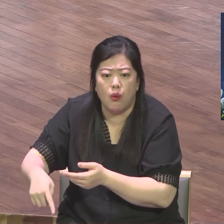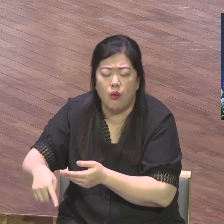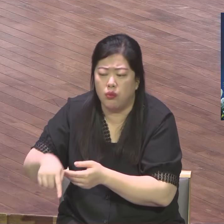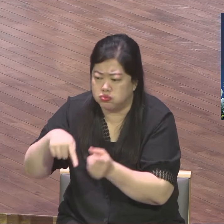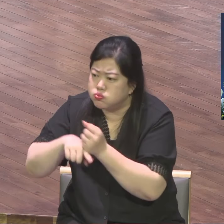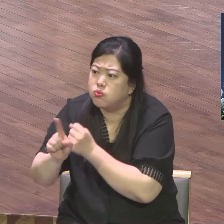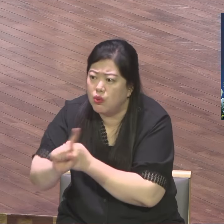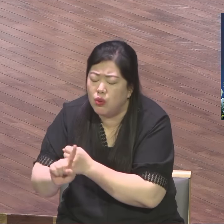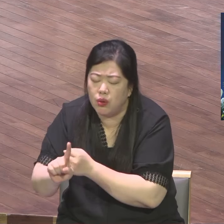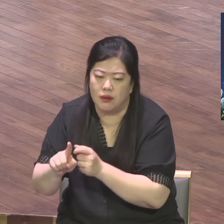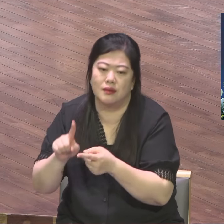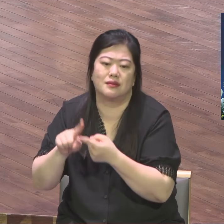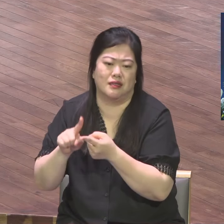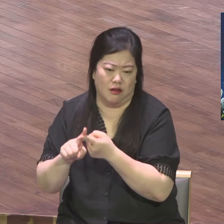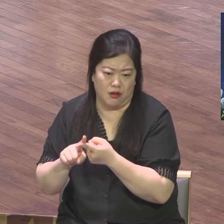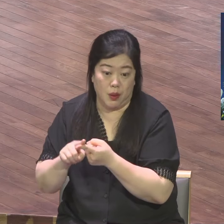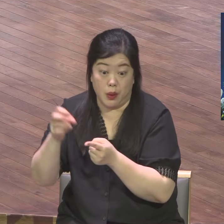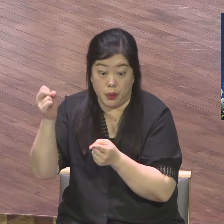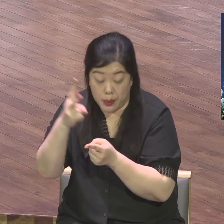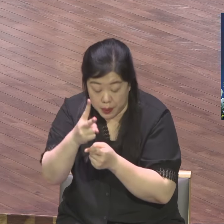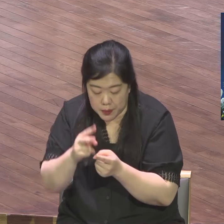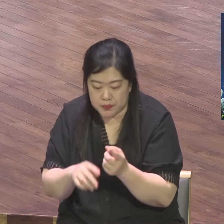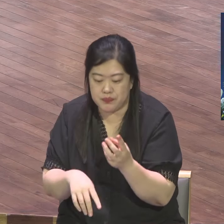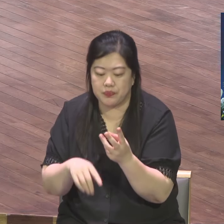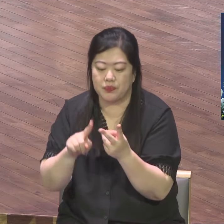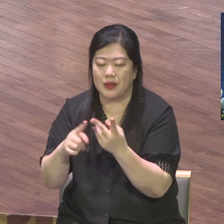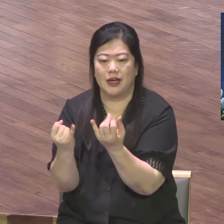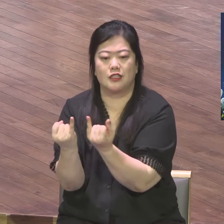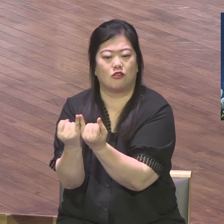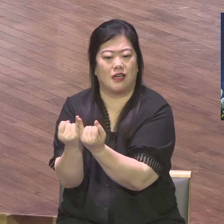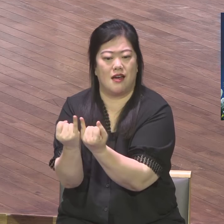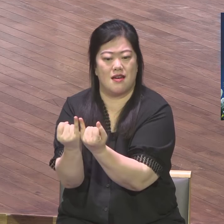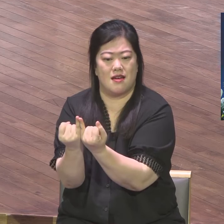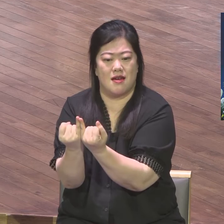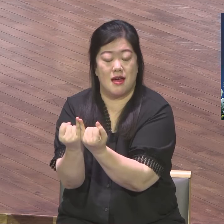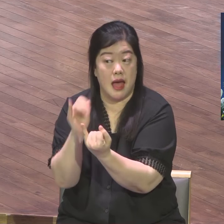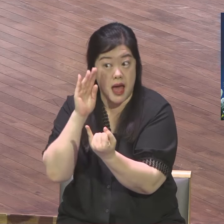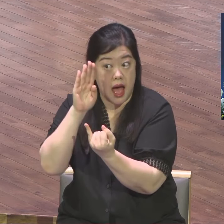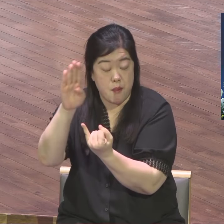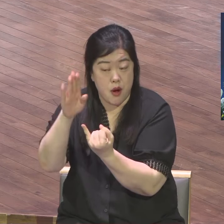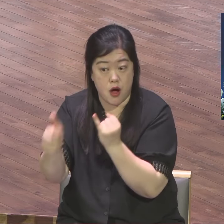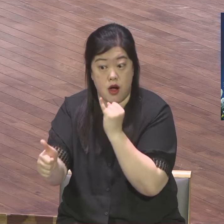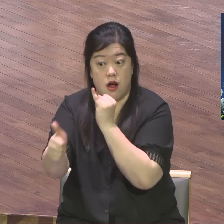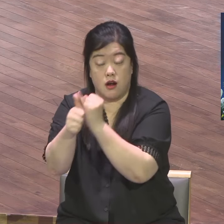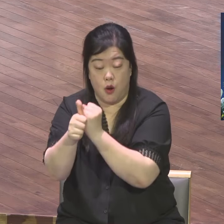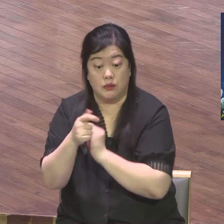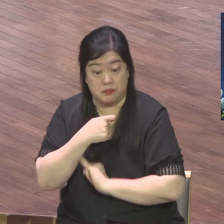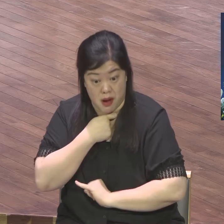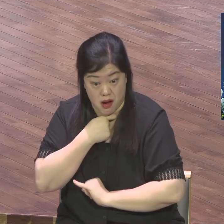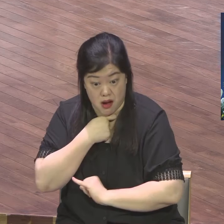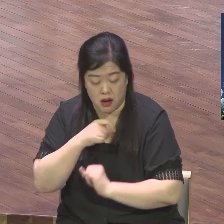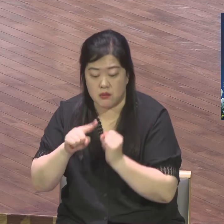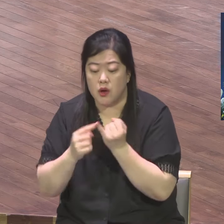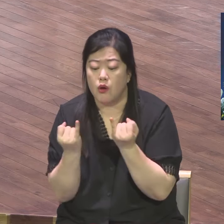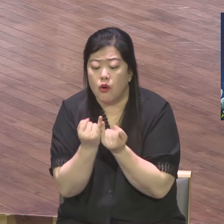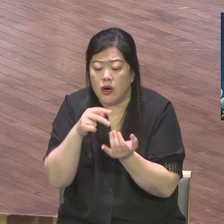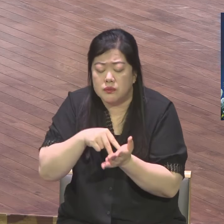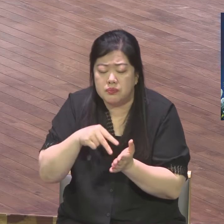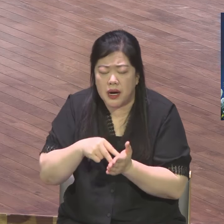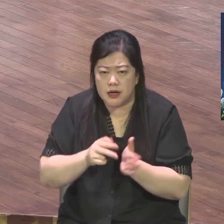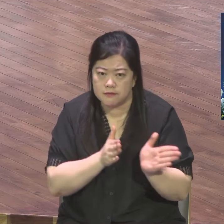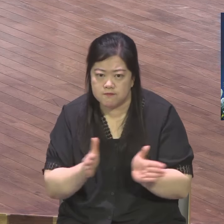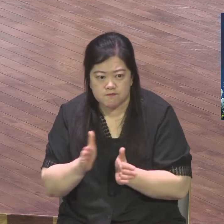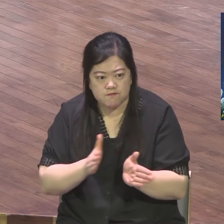결혼을 앞둔 예비 신부들이 기도 제목으로 많이 삼는 것이 31장입니다. 여러분 시간 나거든